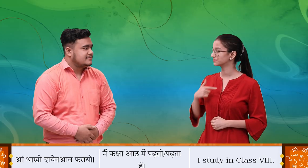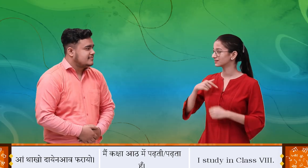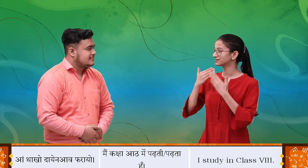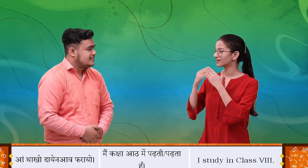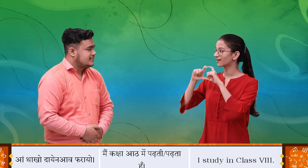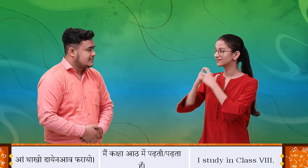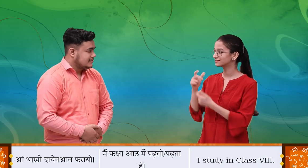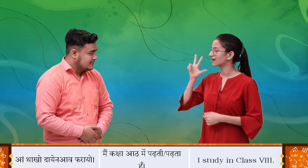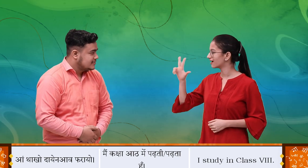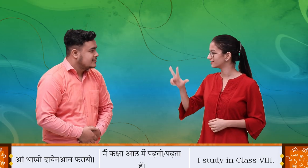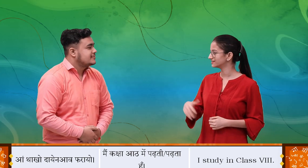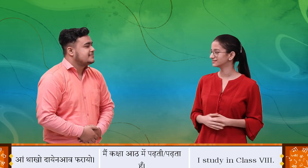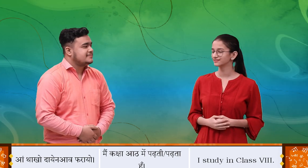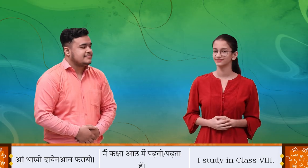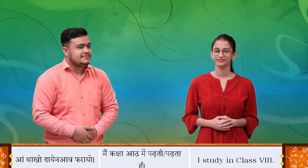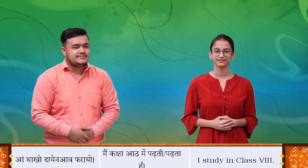앙 타크 다이노 포라유